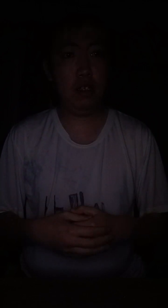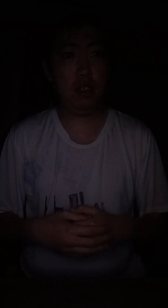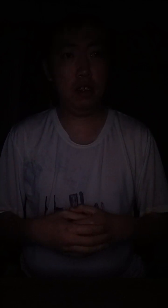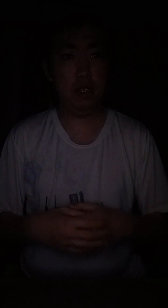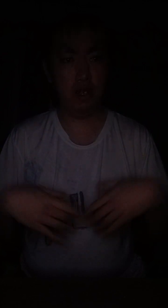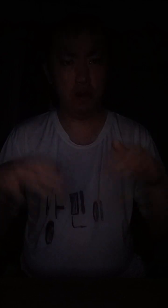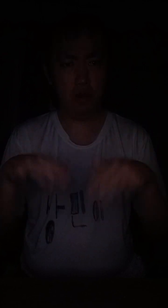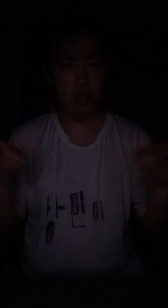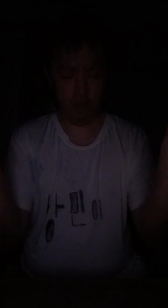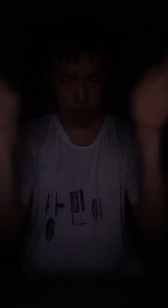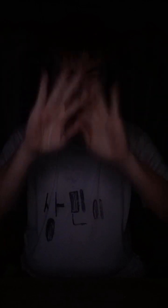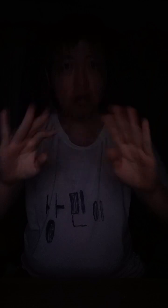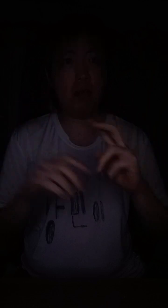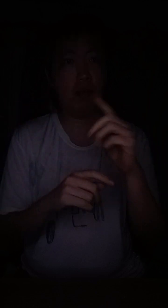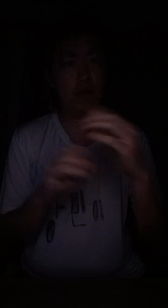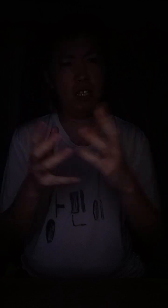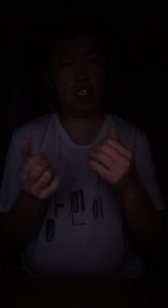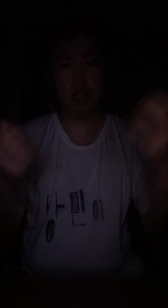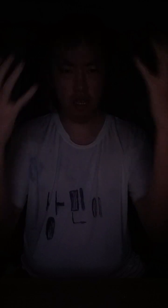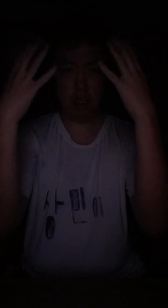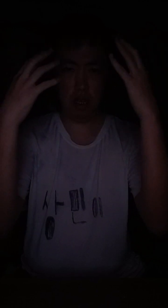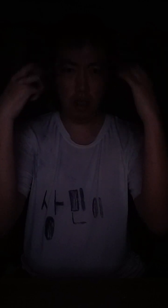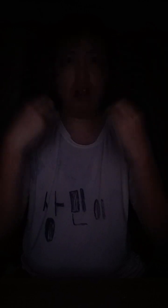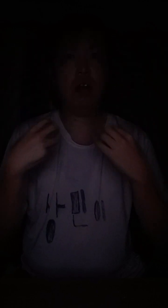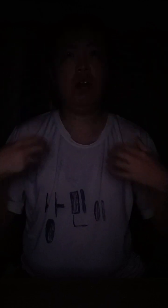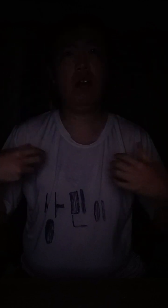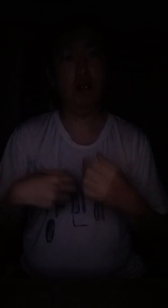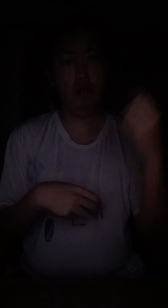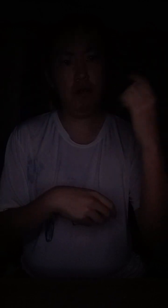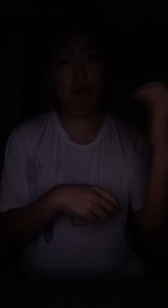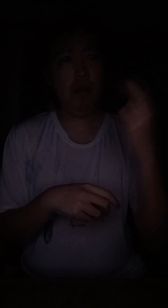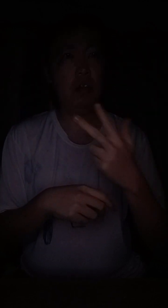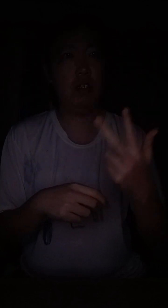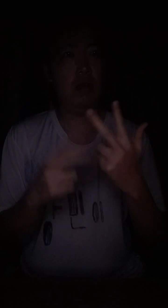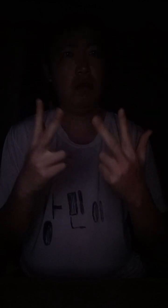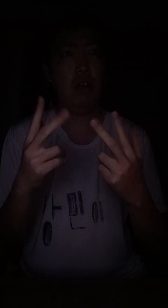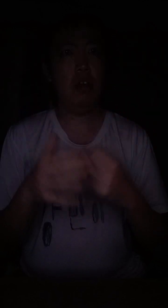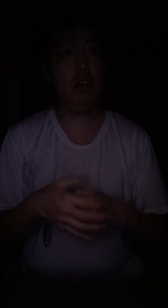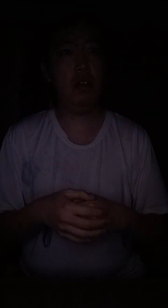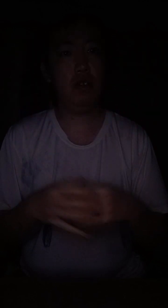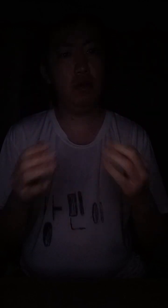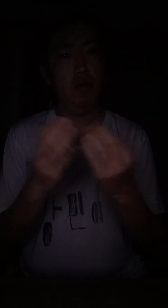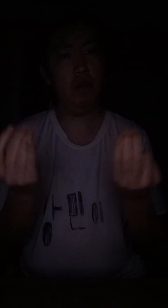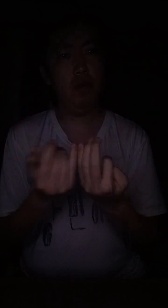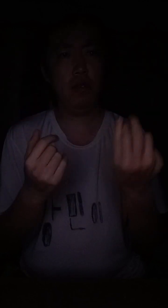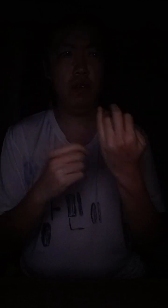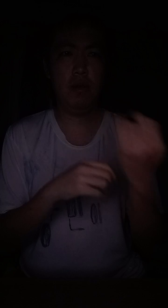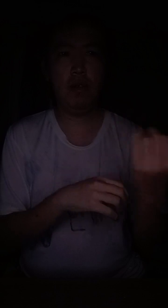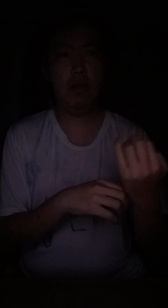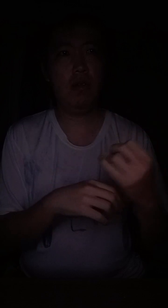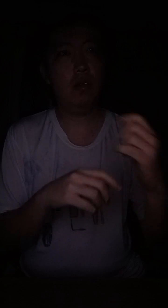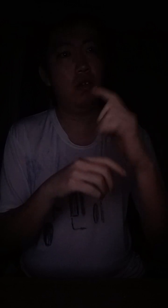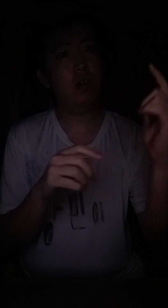혼자 밤에 찜질방에 갔었는데 그때가 새벽 3시 반이었어요. 볼일 보고 이제 자려고 했는데 천장 위에서